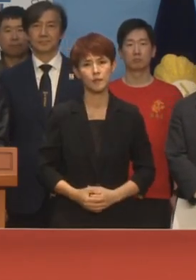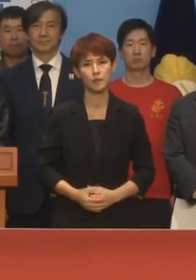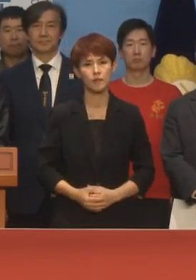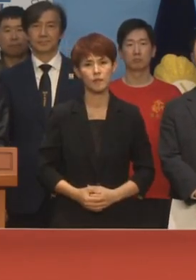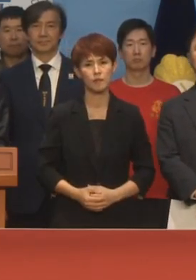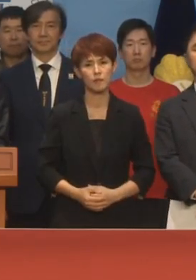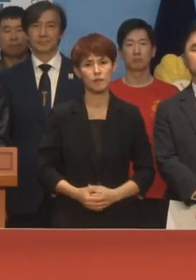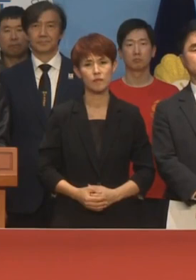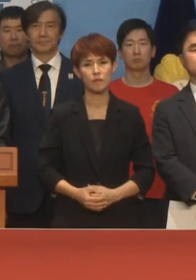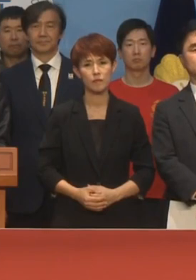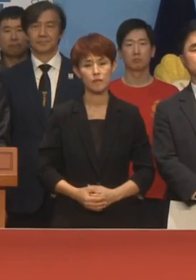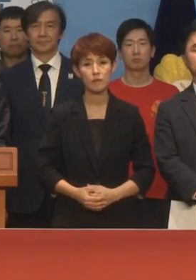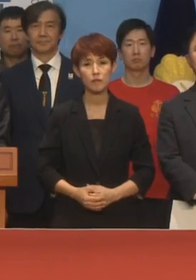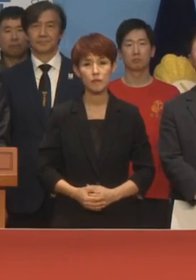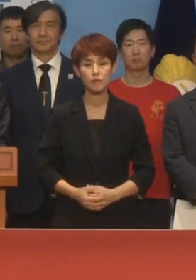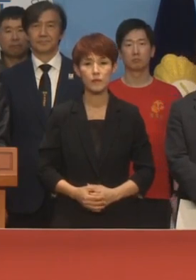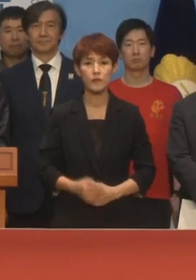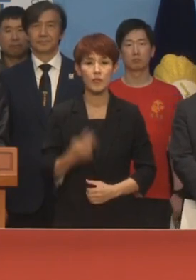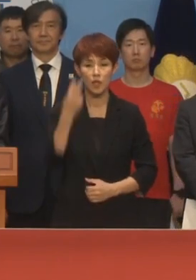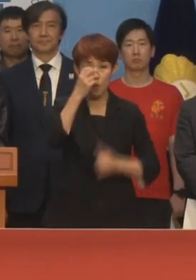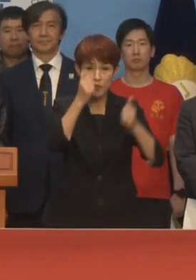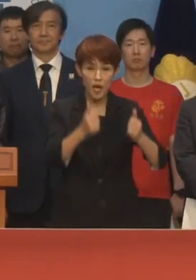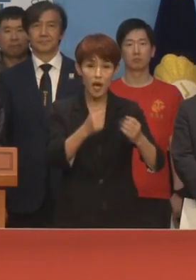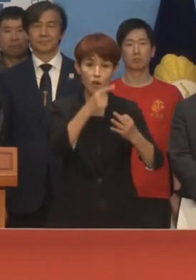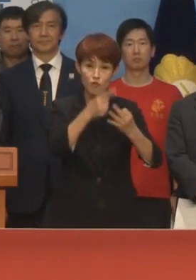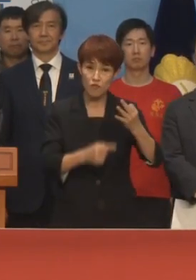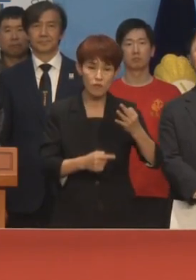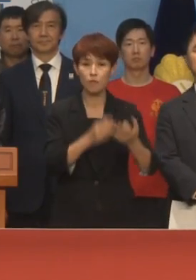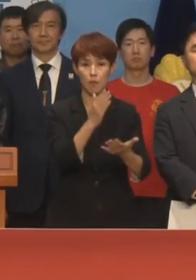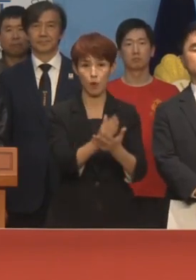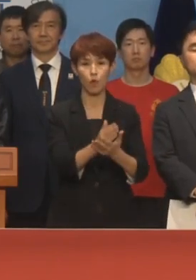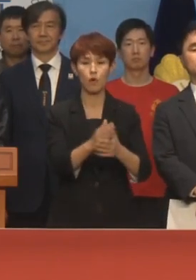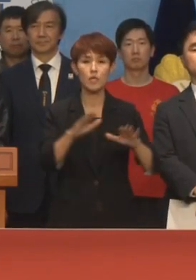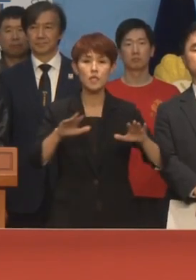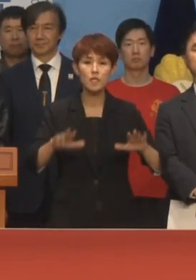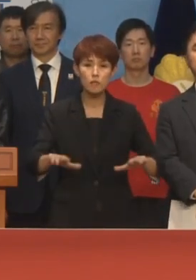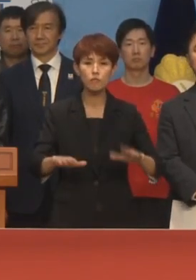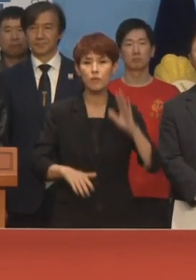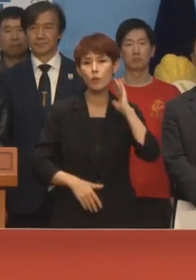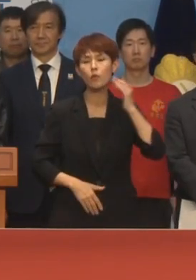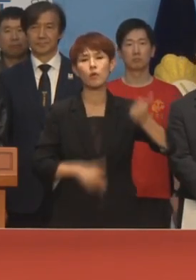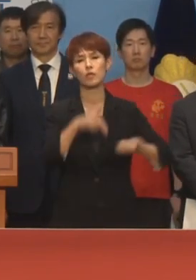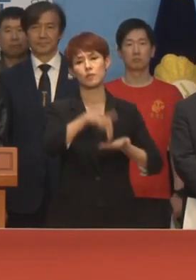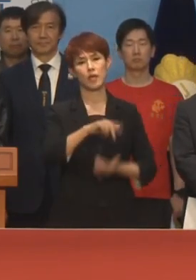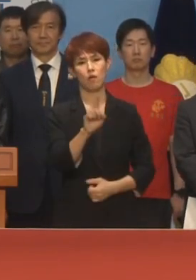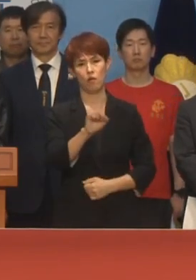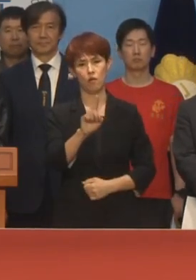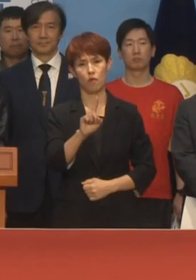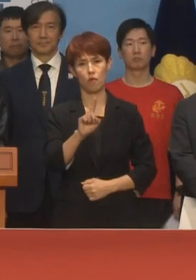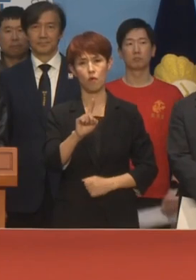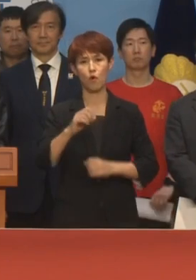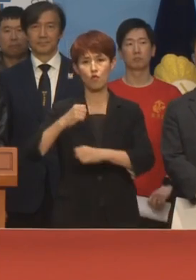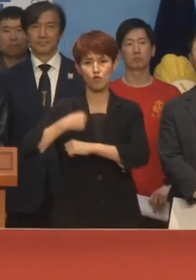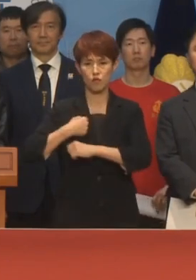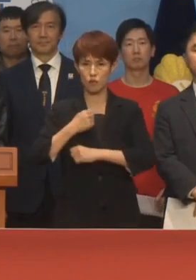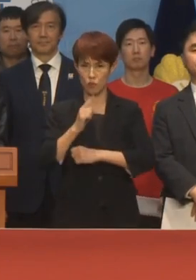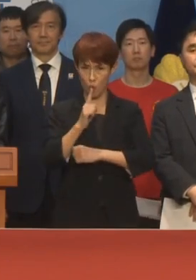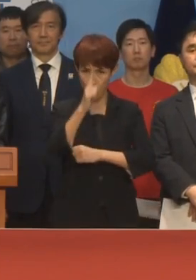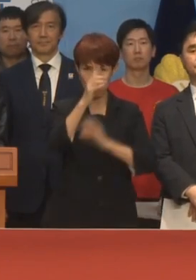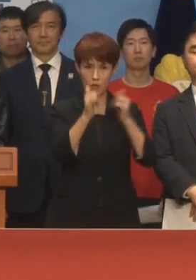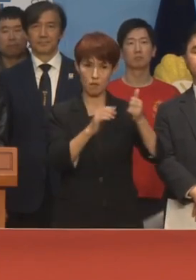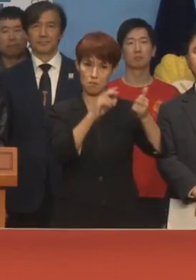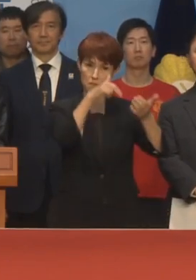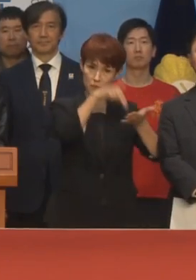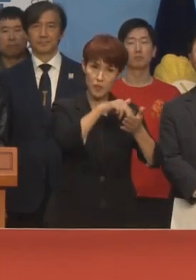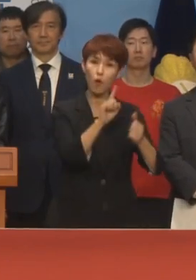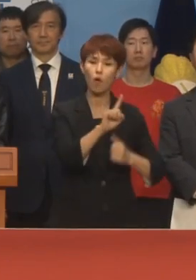싶습니다. 그렇다면 검사 윤석열이 아니라 지금 군 통수권자 윤석열로서는 어떤 판단을 하시겠습니까?